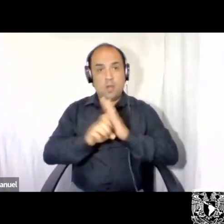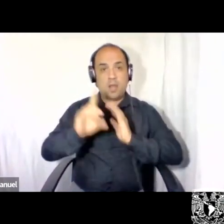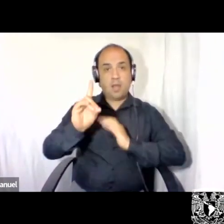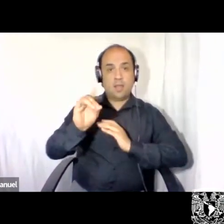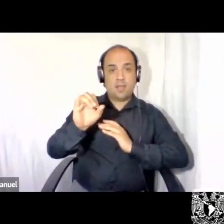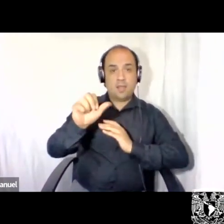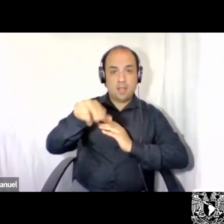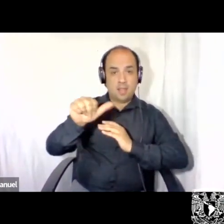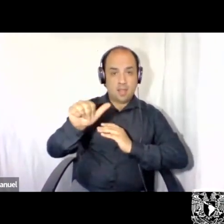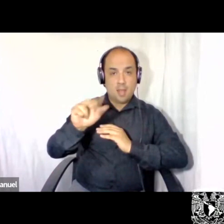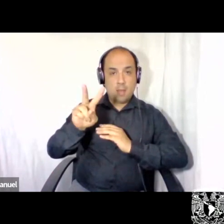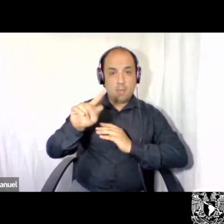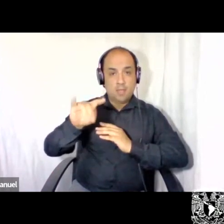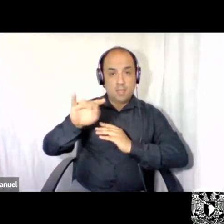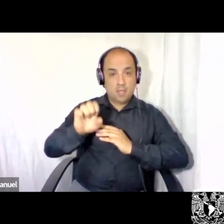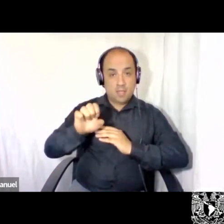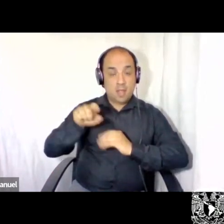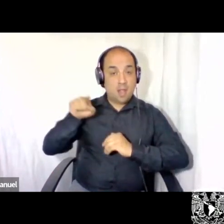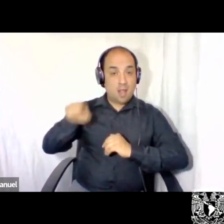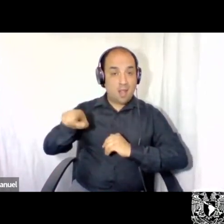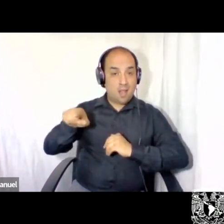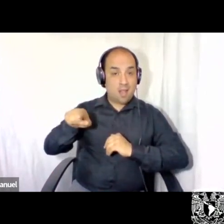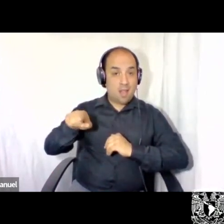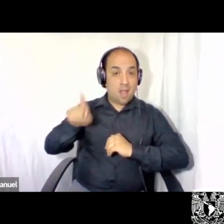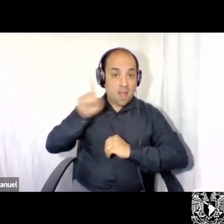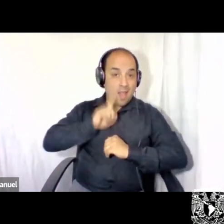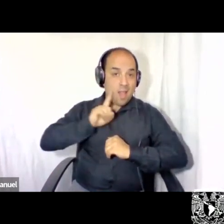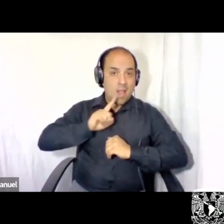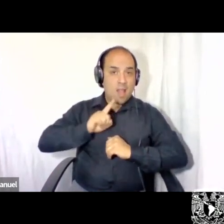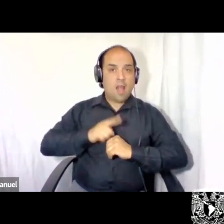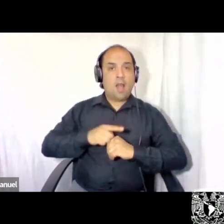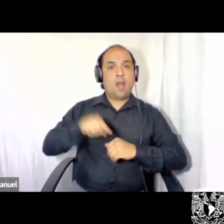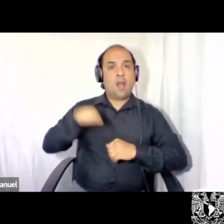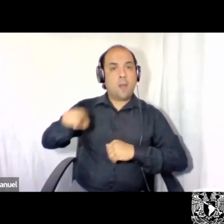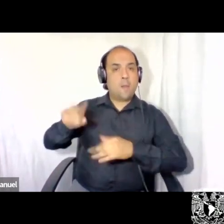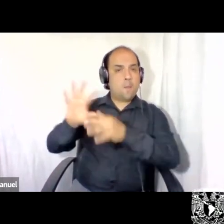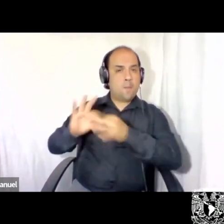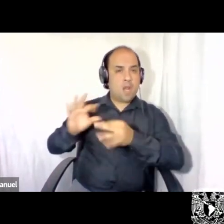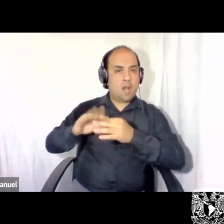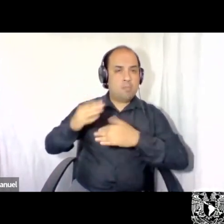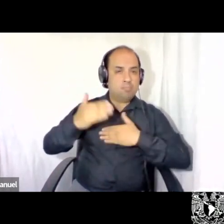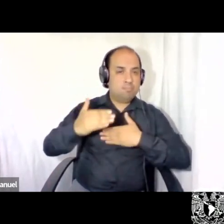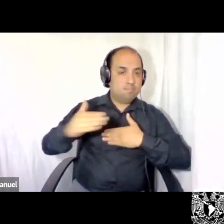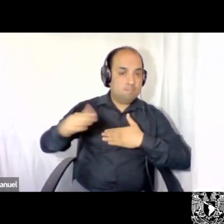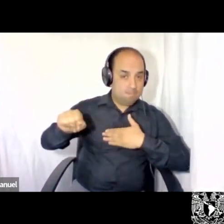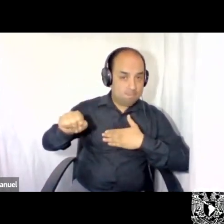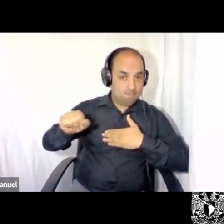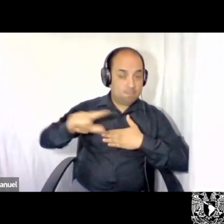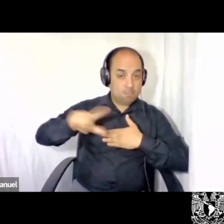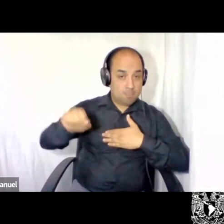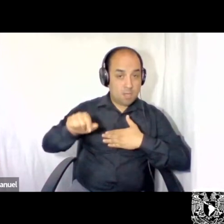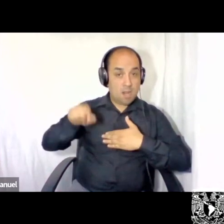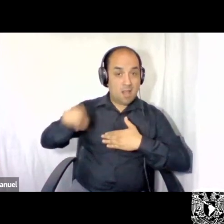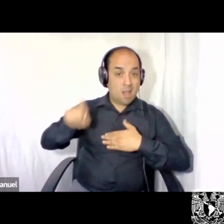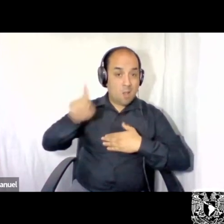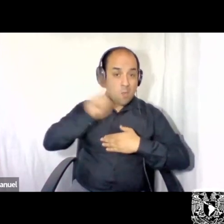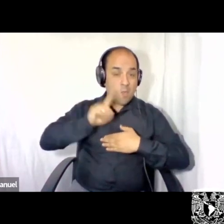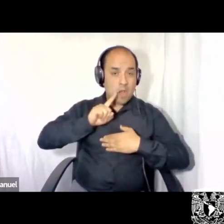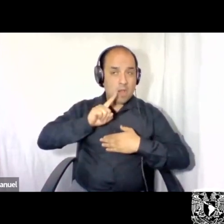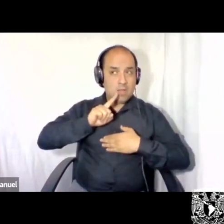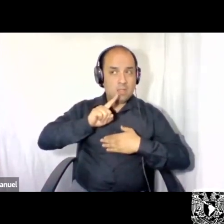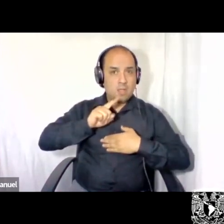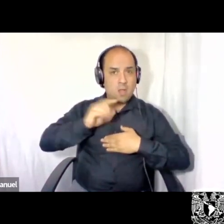una de las expositoras más adelante, pues con ella la conozco desde hace, si mal no recuerdo,